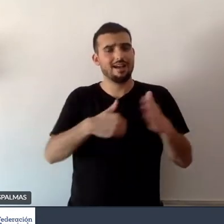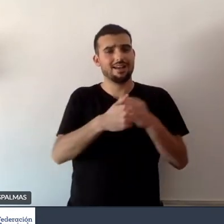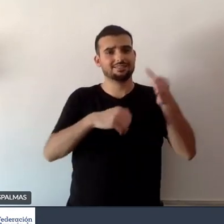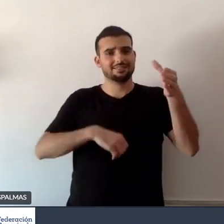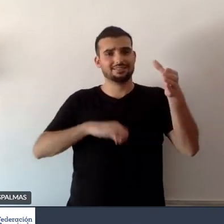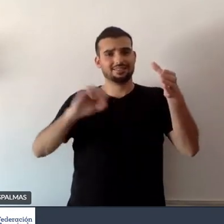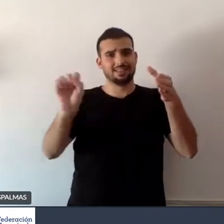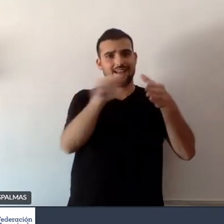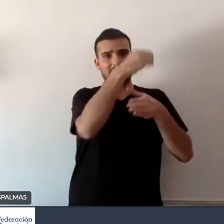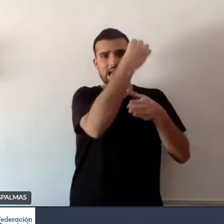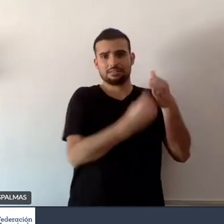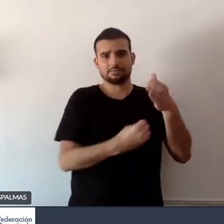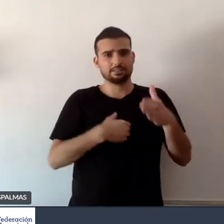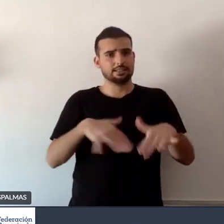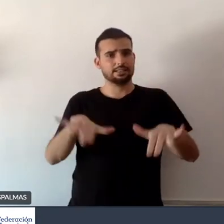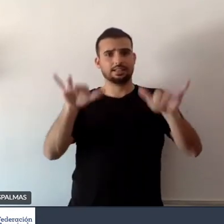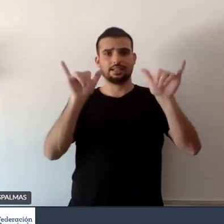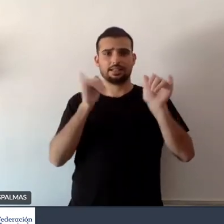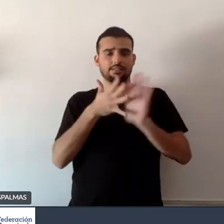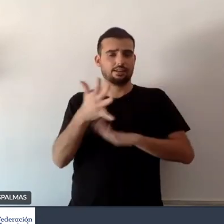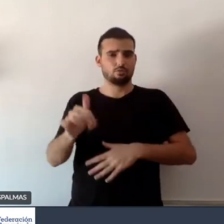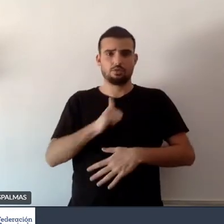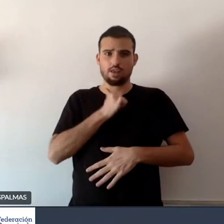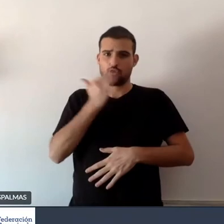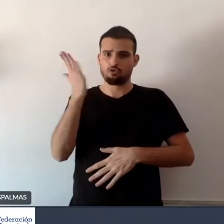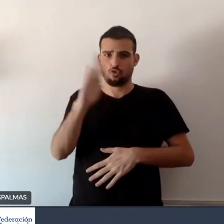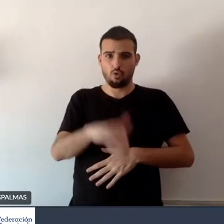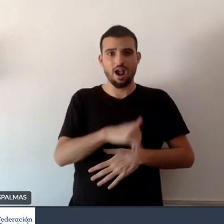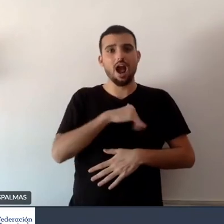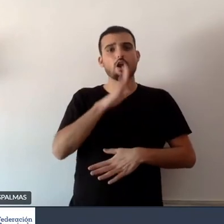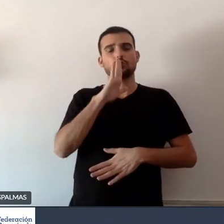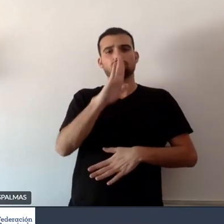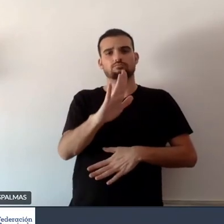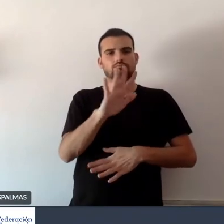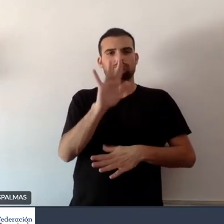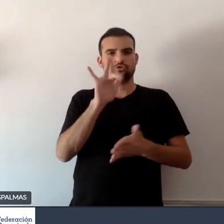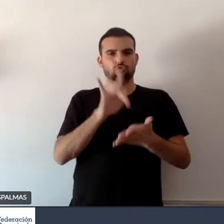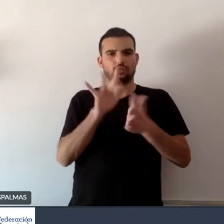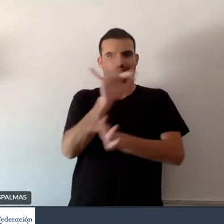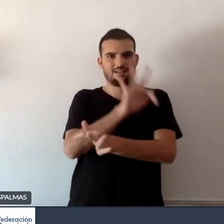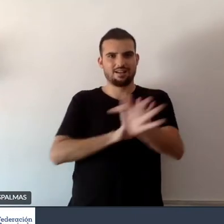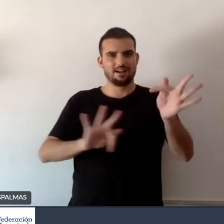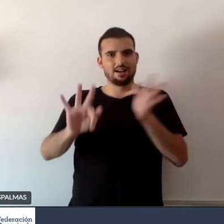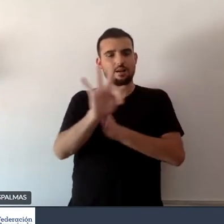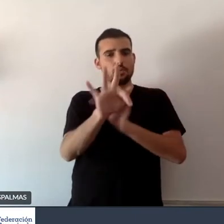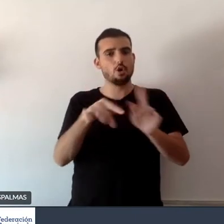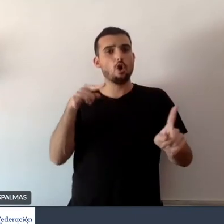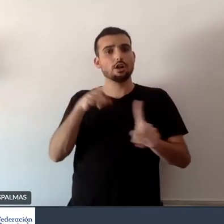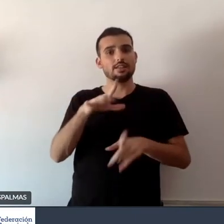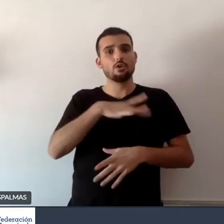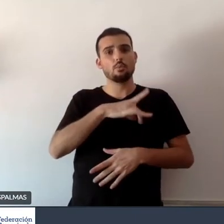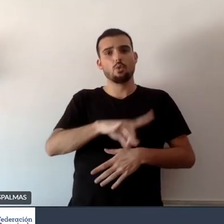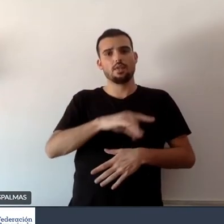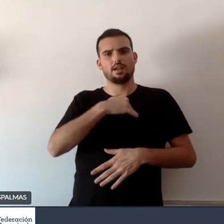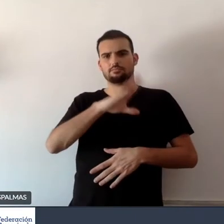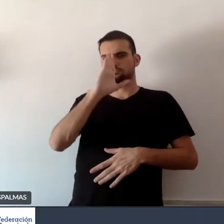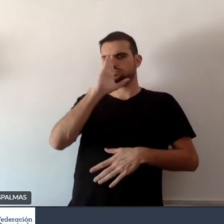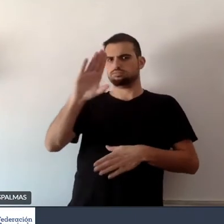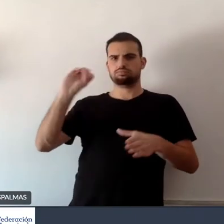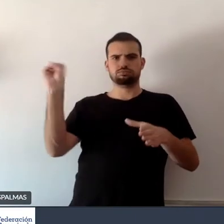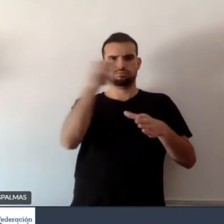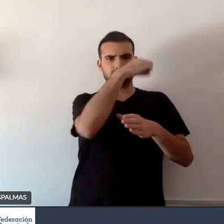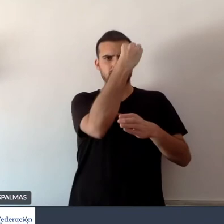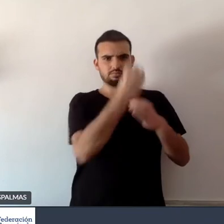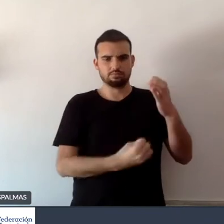ventaja. Bloqueo directo a continuación. Hay un cambio para buscar el mismatch en el poste bajo. Ayuda por línea de